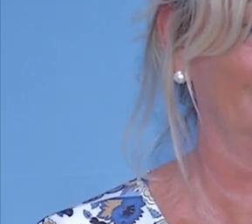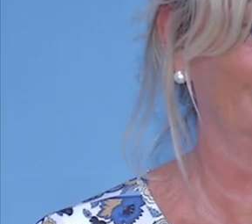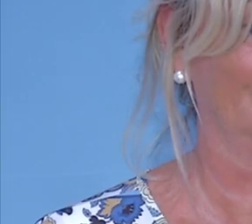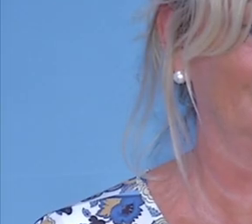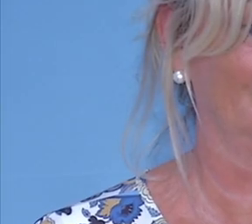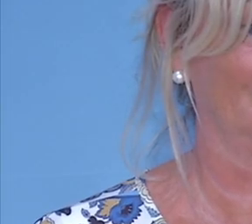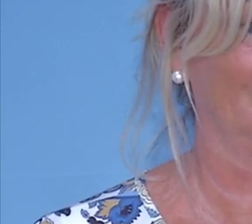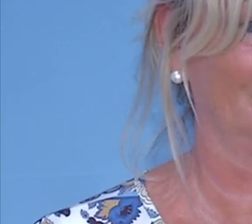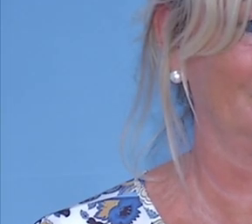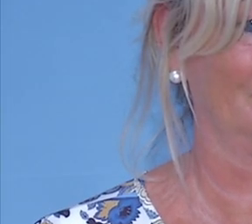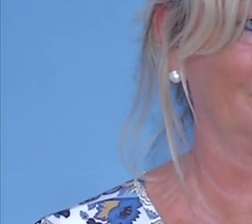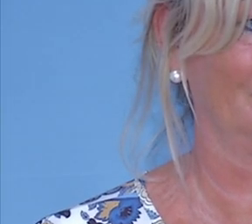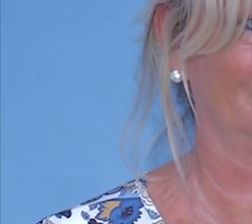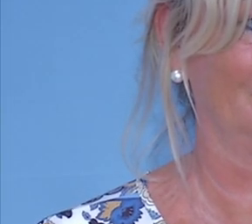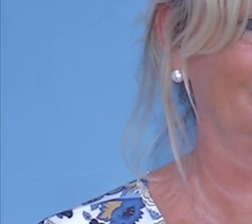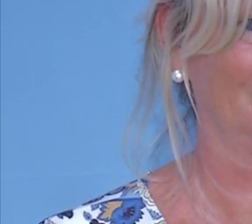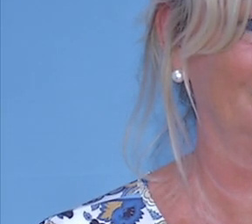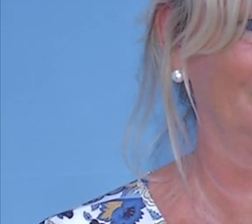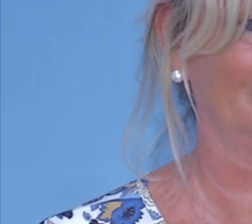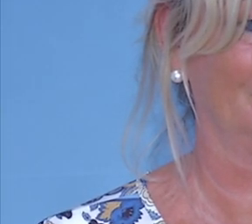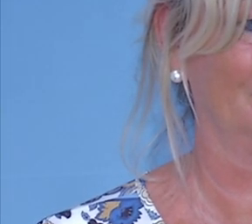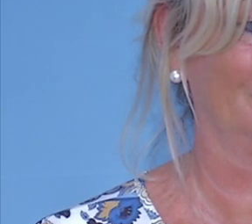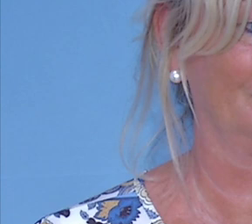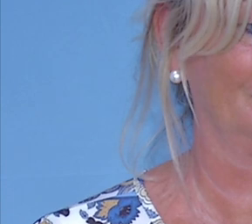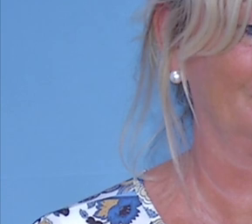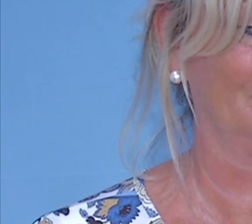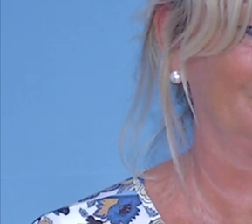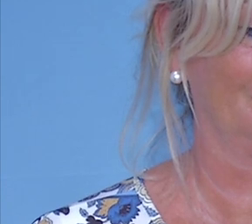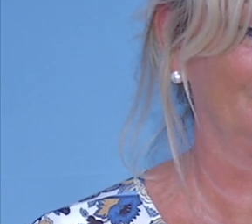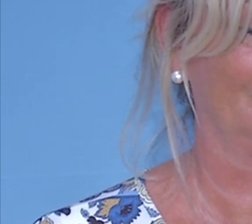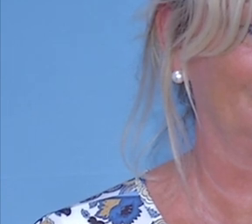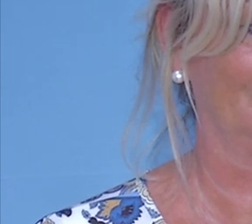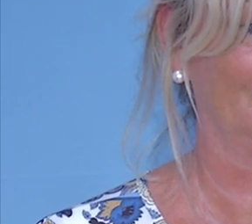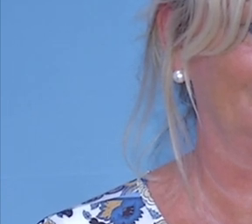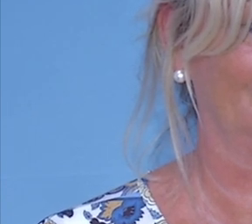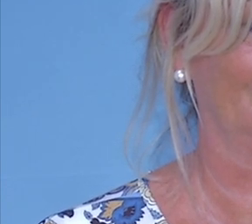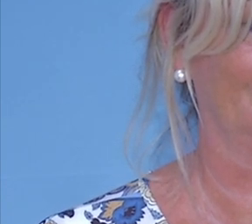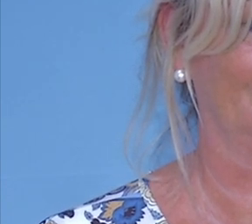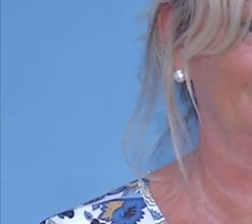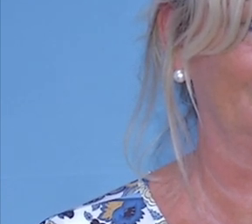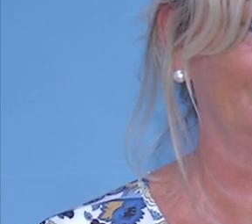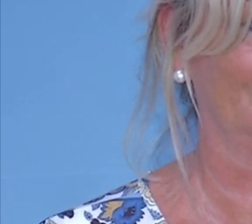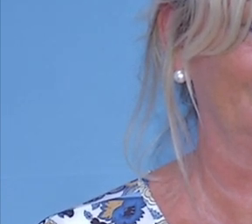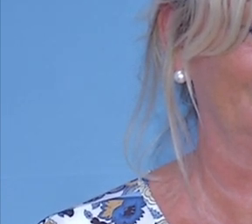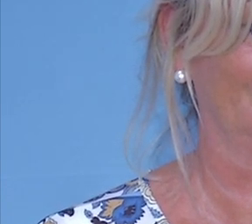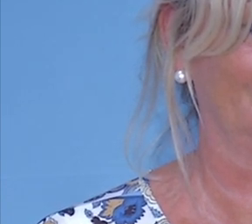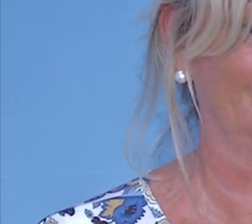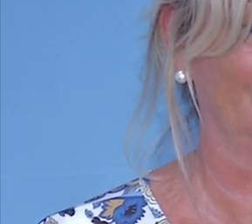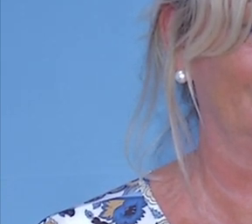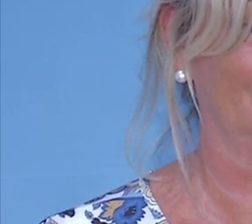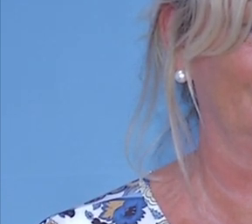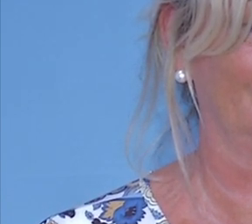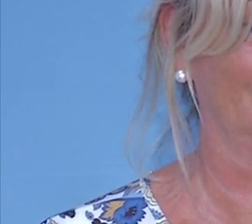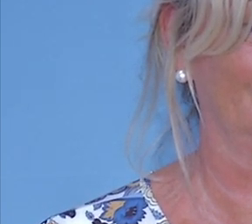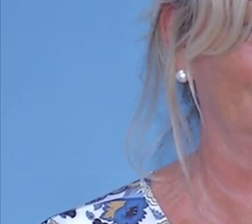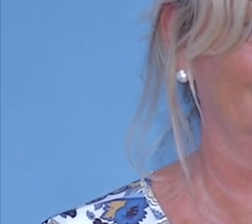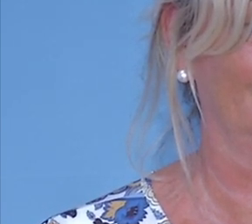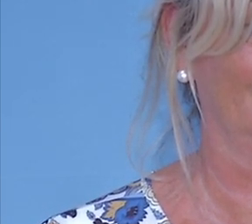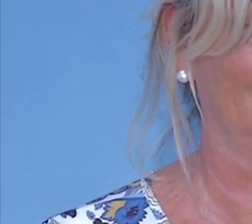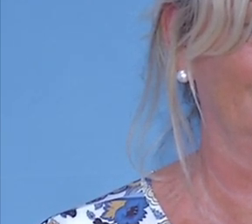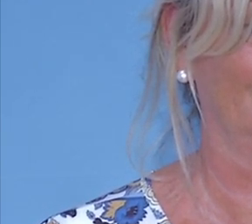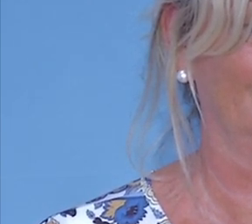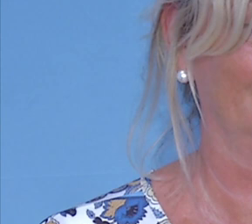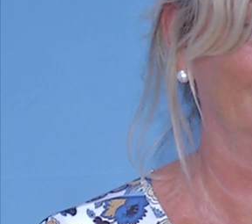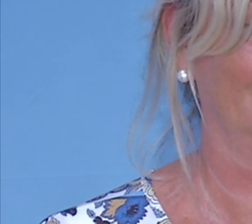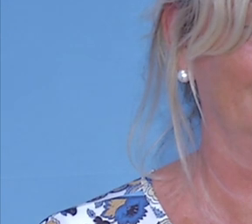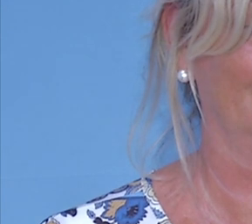som har tyckt att de har känt sig att det har påverkat deras liv här i Sverige. Så det är min... Du bor i Lund? Jag